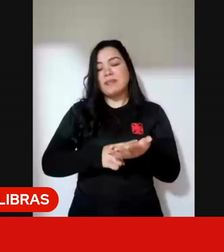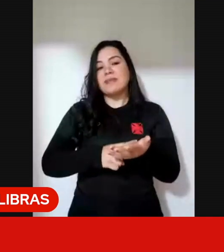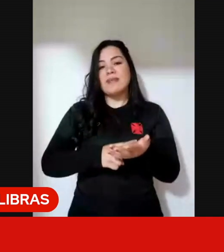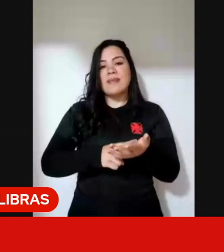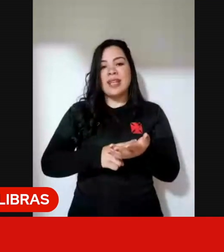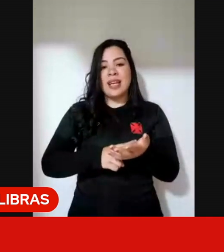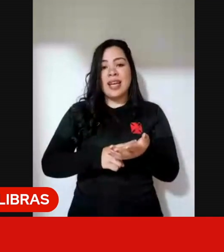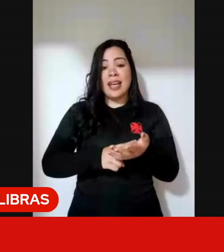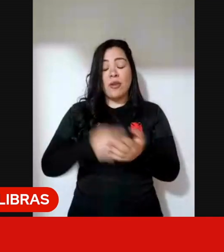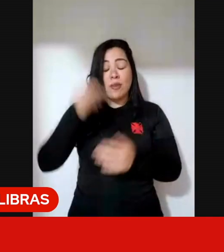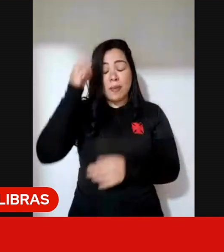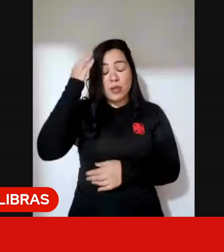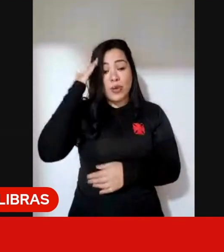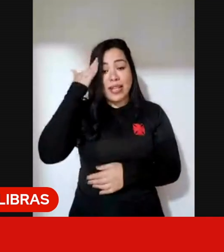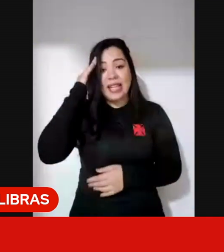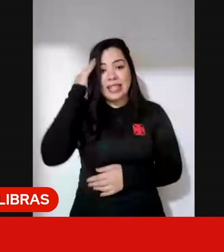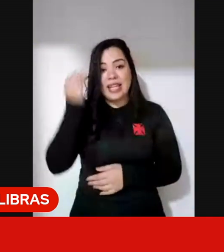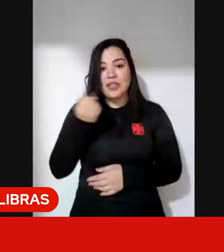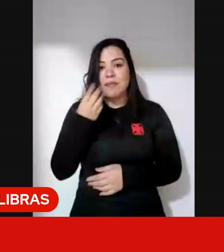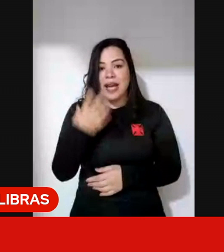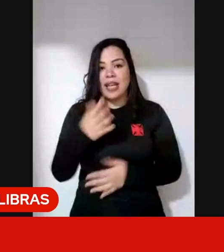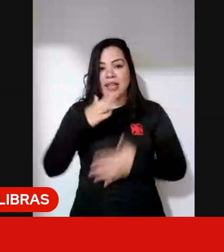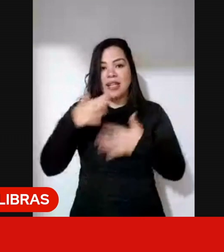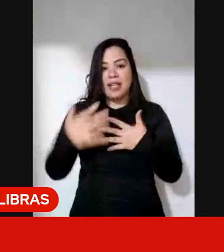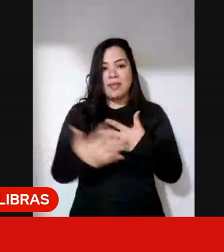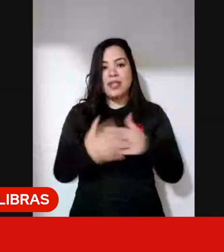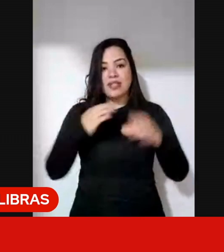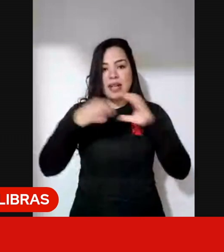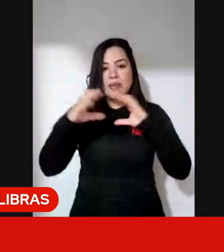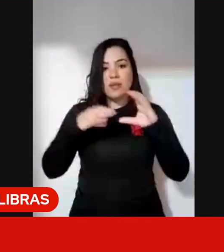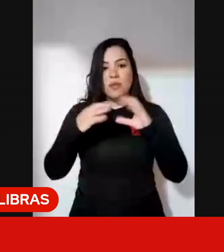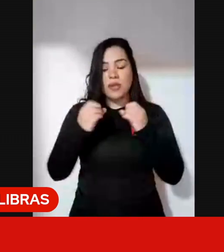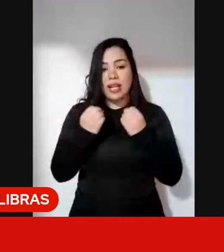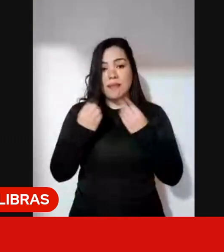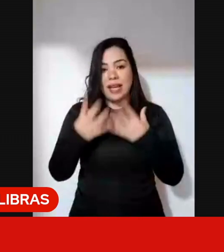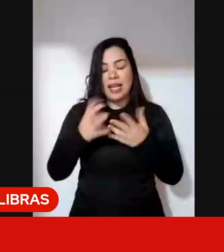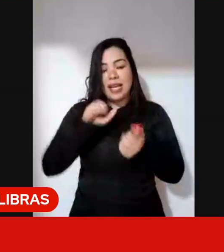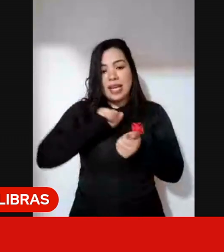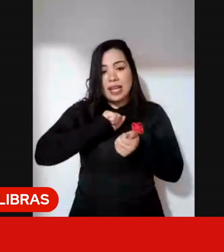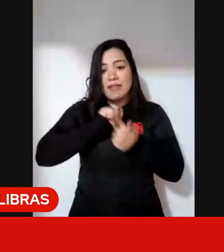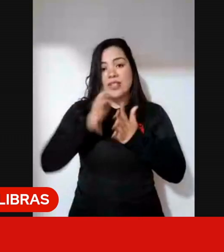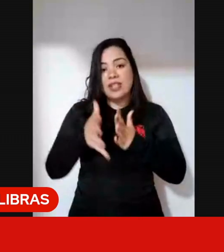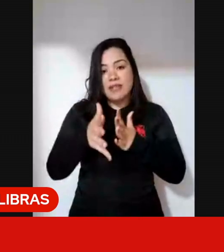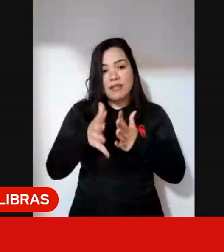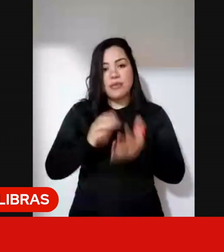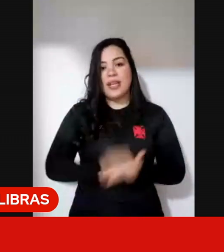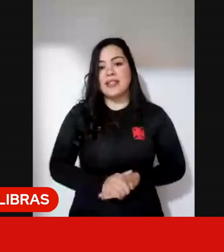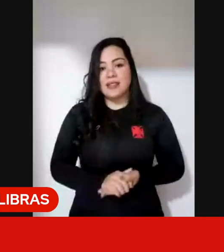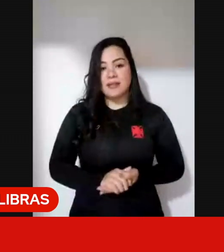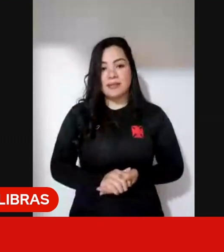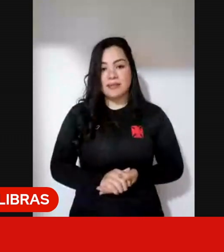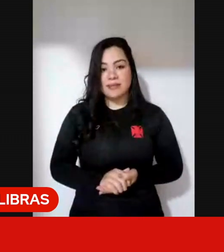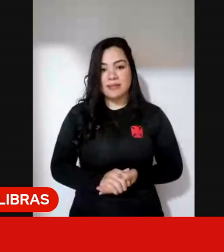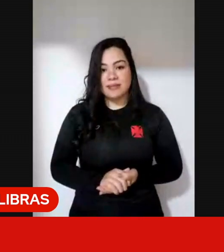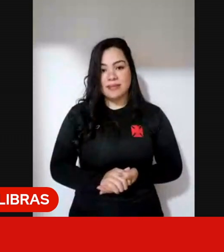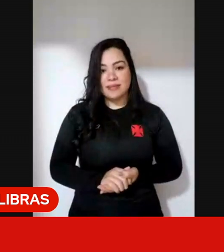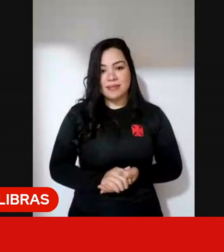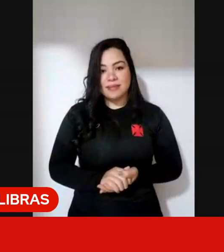tradutor, uma pessoa que entende bem Libras, que sabe se comunicar bem e vai te levar à fluência.